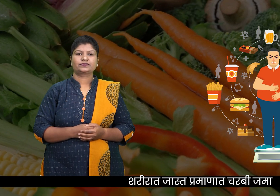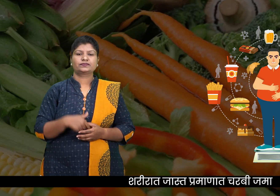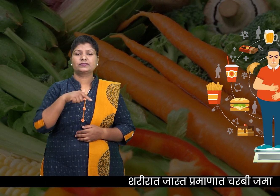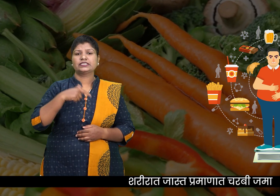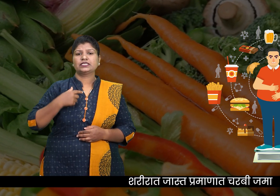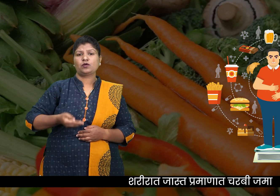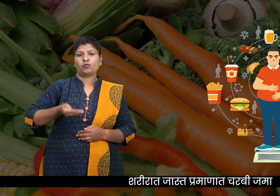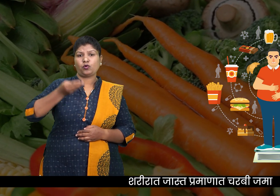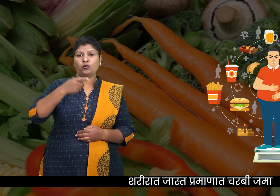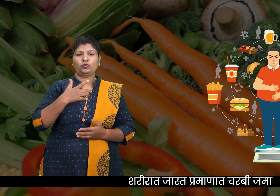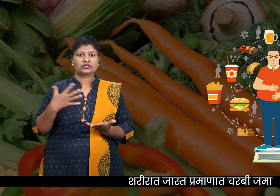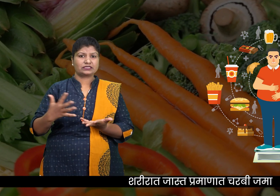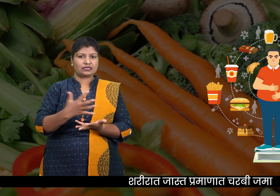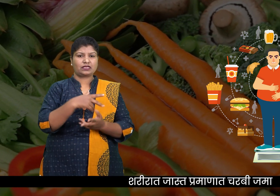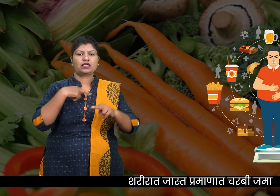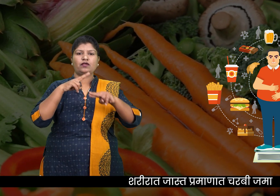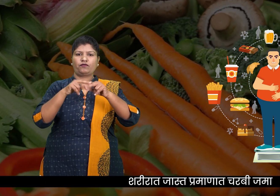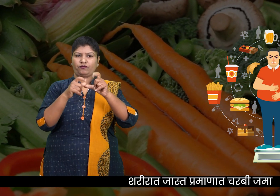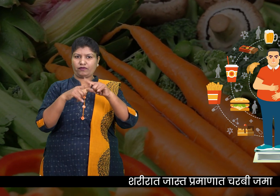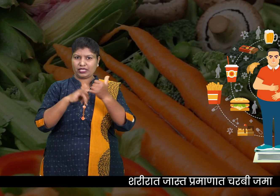शरीरात जास्त प्रमाणात चरबी जमा